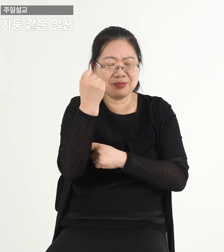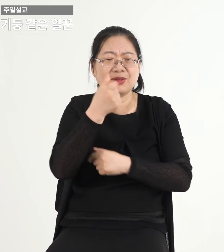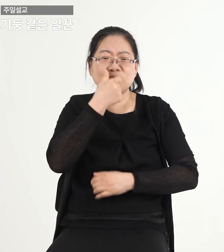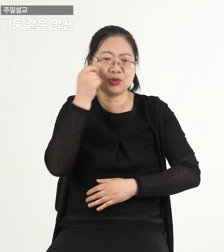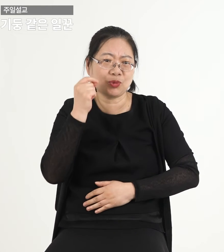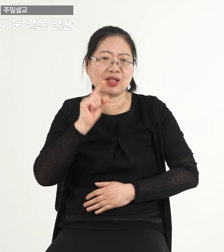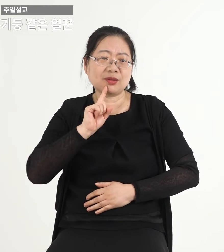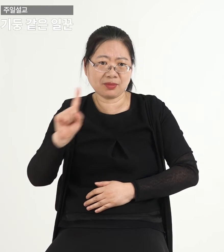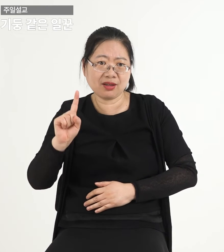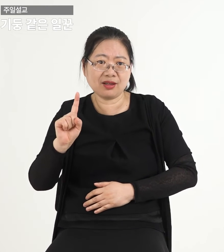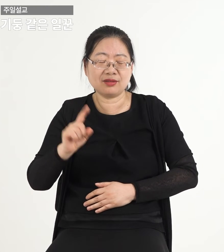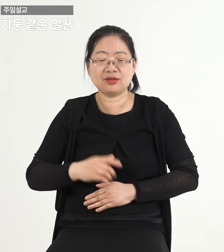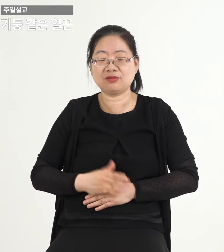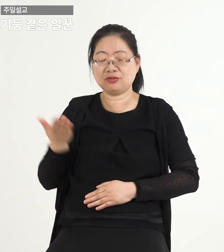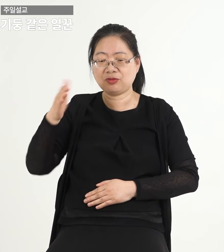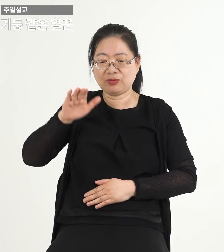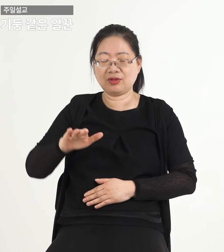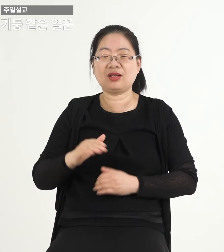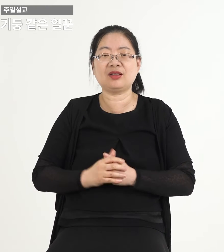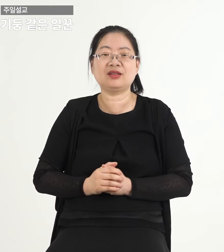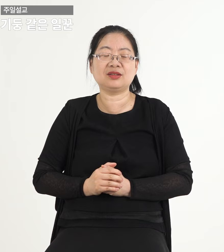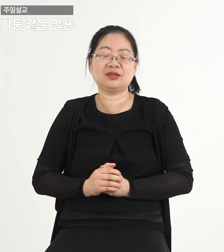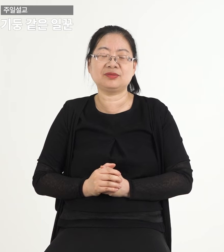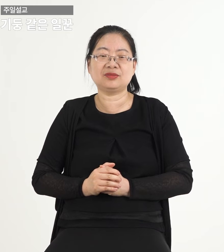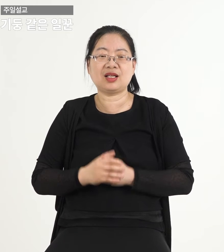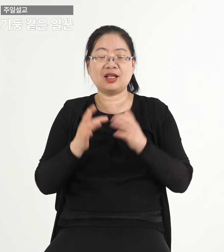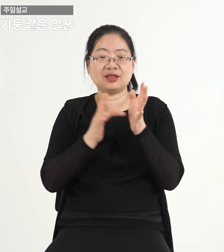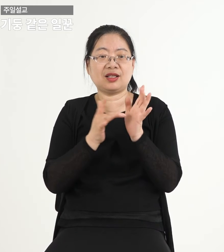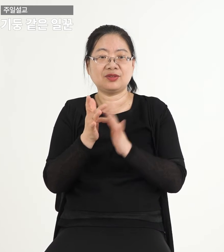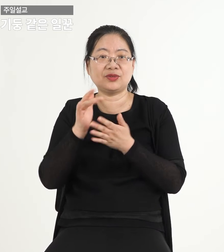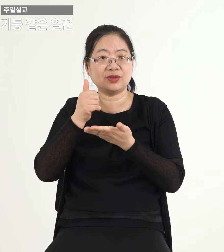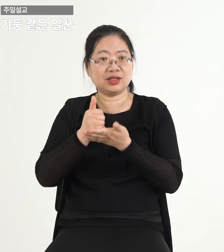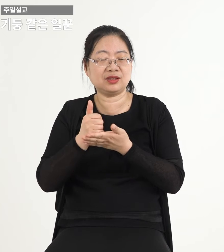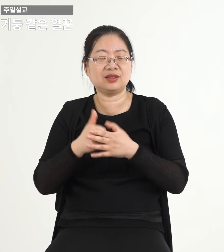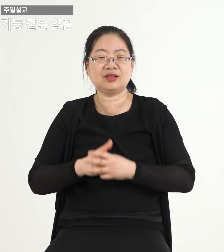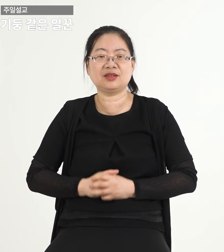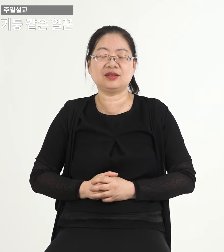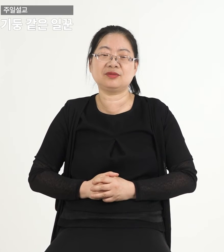자, 그런데 우리 예수님께서